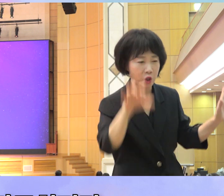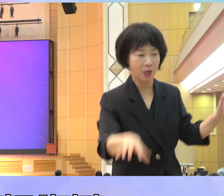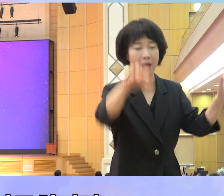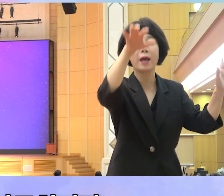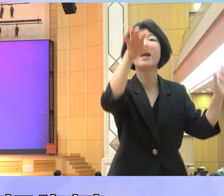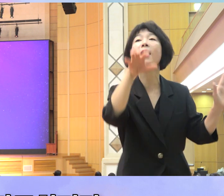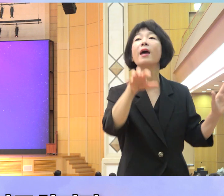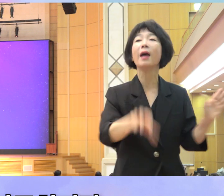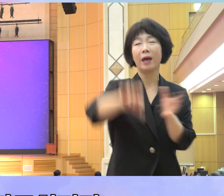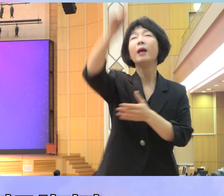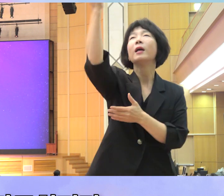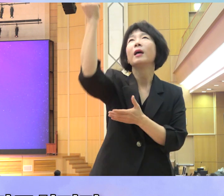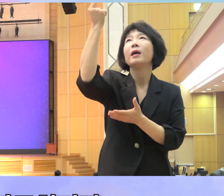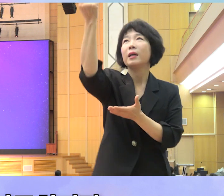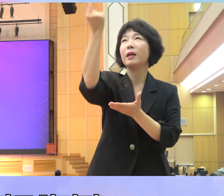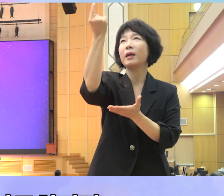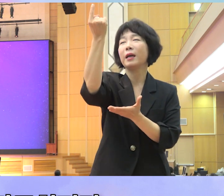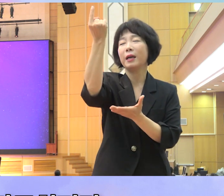이곳에